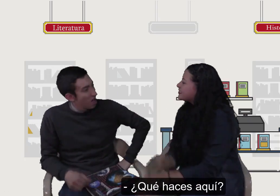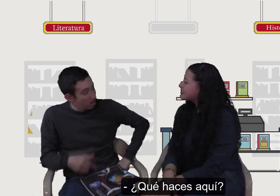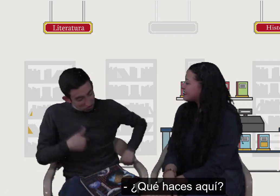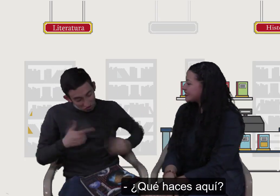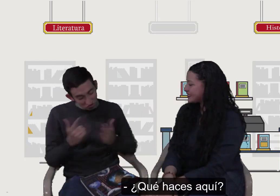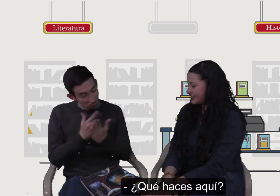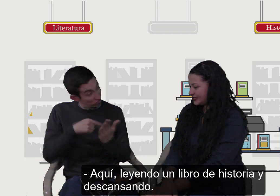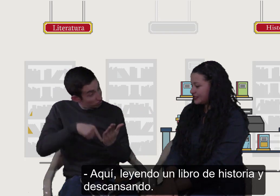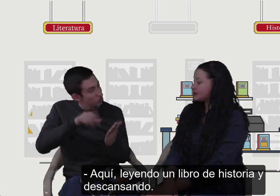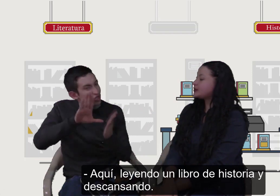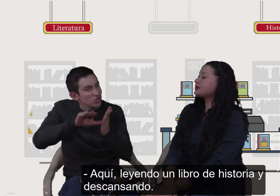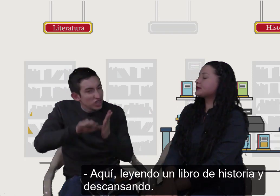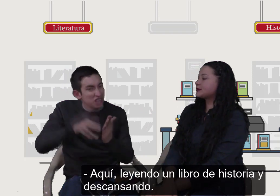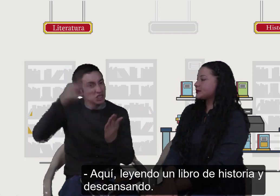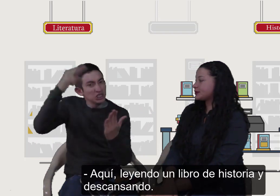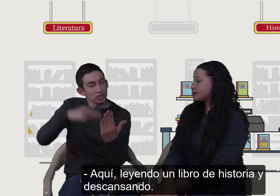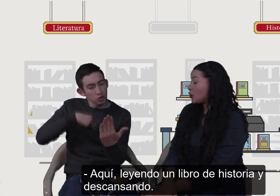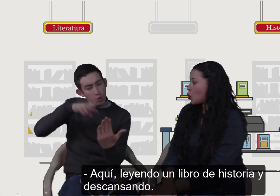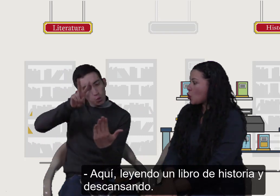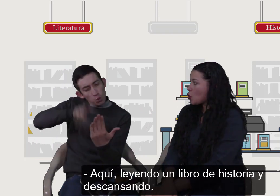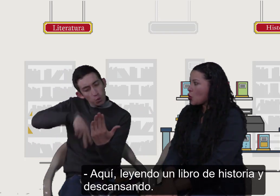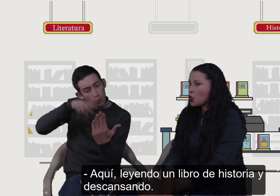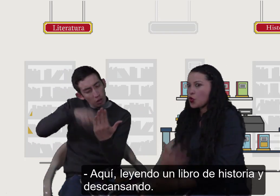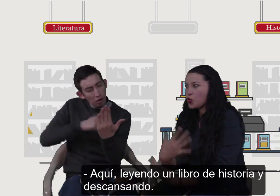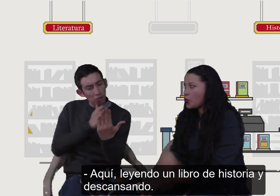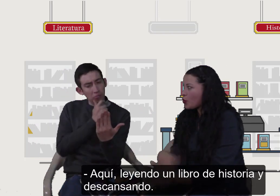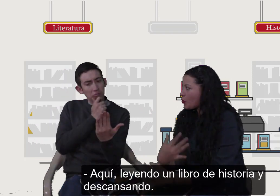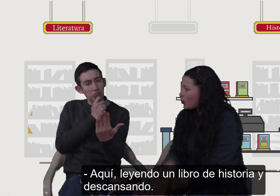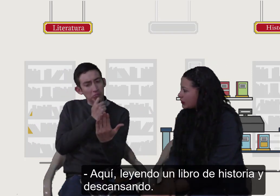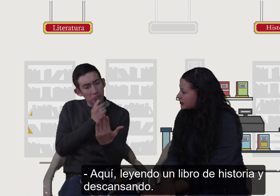¿Qué haces aquí? Aquí leyendo un libro de historia y descansando